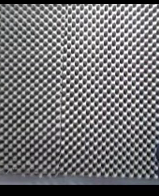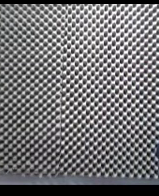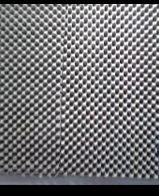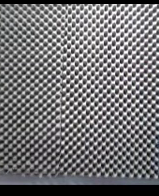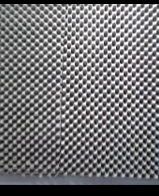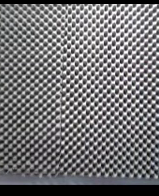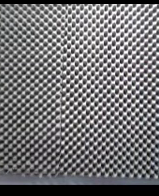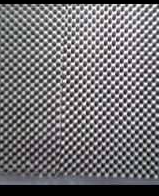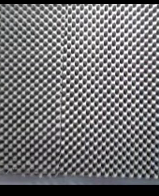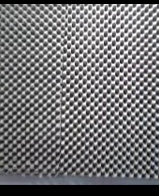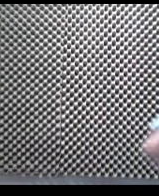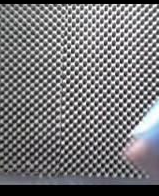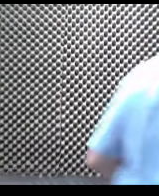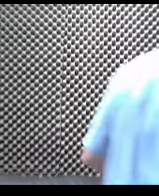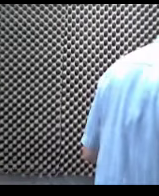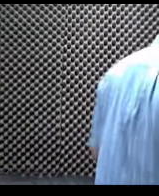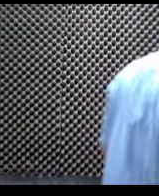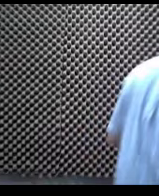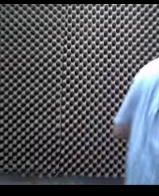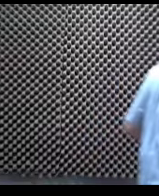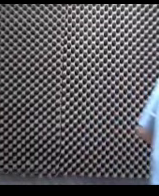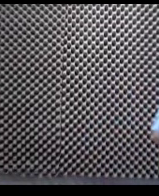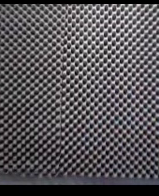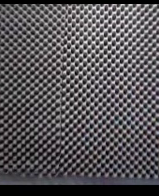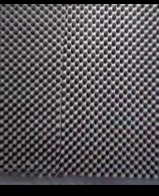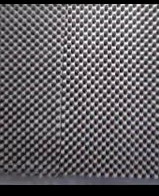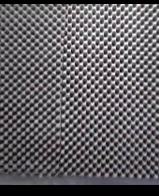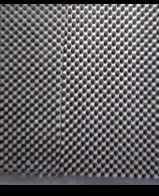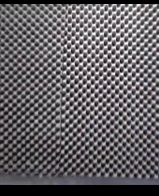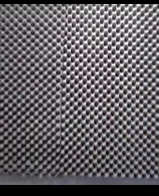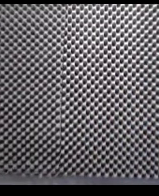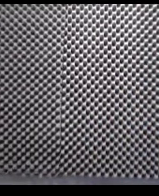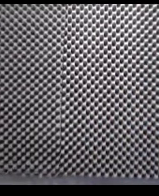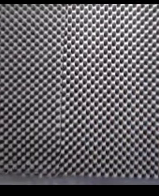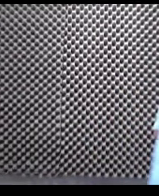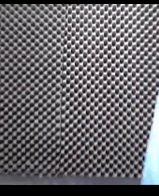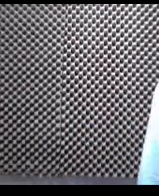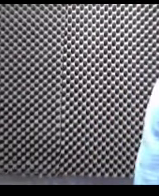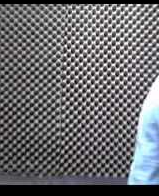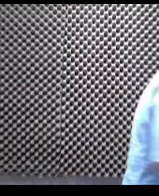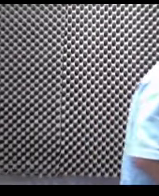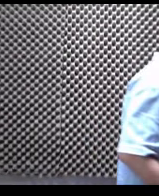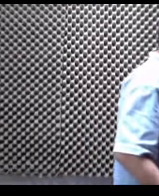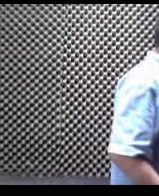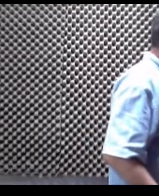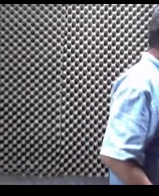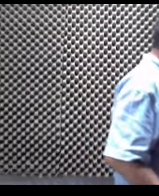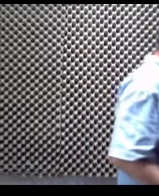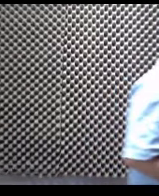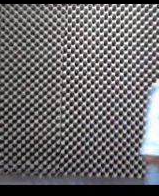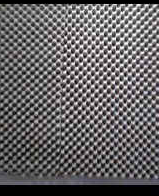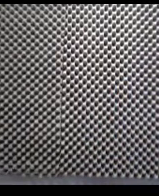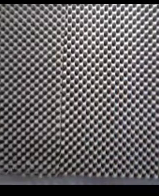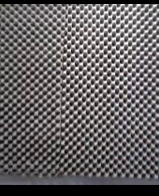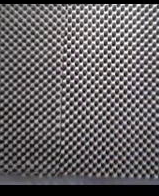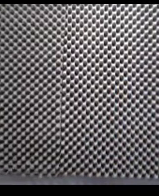baja. Tanto y tanto que esperé. Mucha oferta, poca señal. Ay, ay, ay, ay.